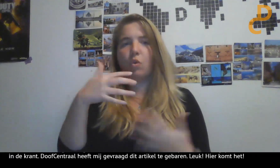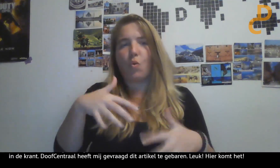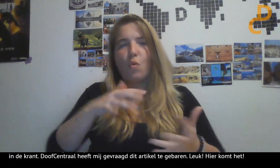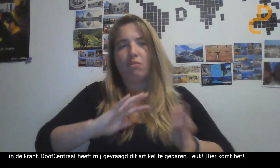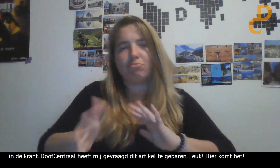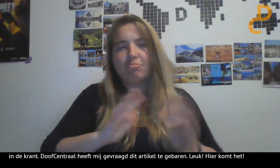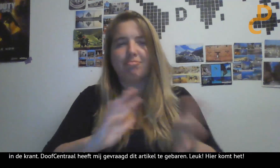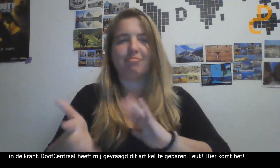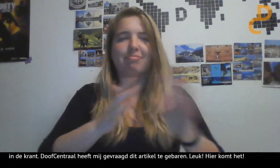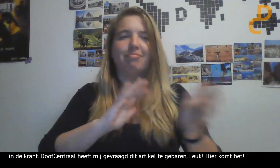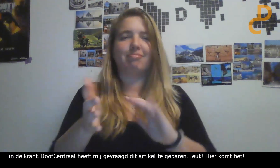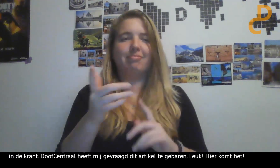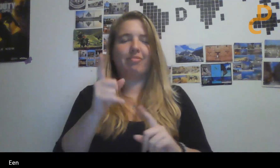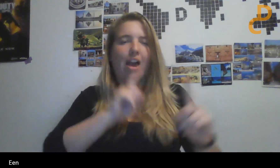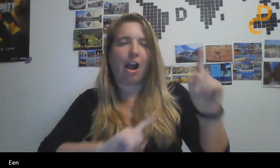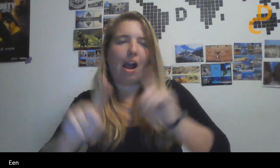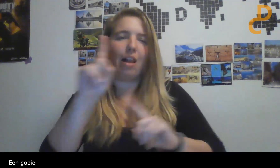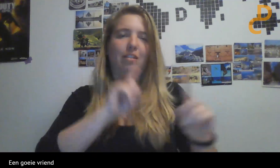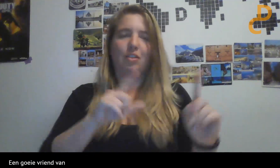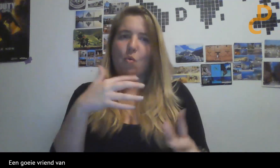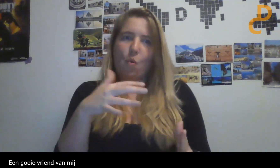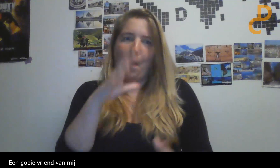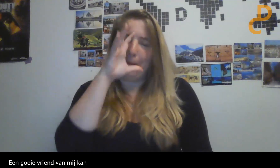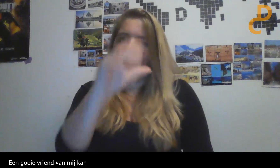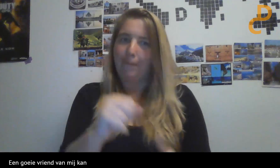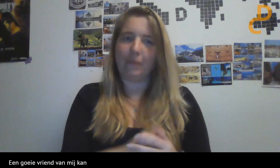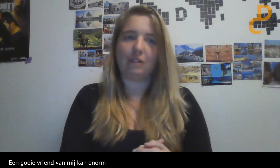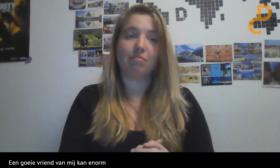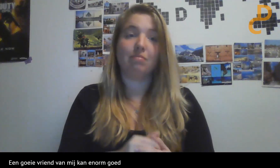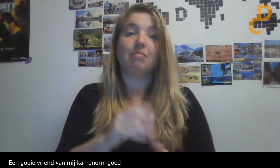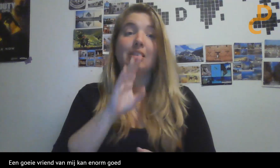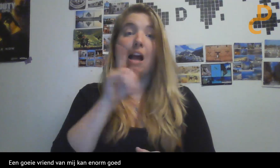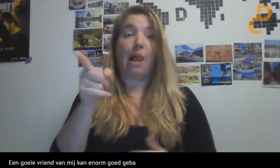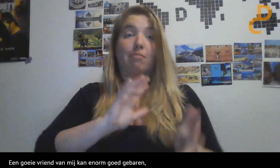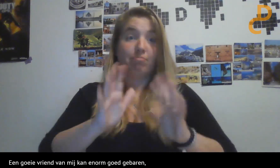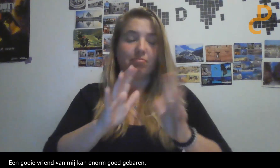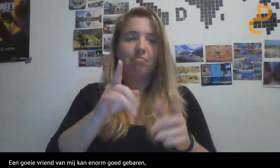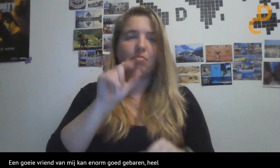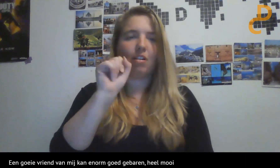Een goede vriend van mij kan enorm goed gebaren. Die kan heel mooi de verhalen boeiend vertellen.